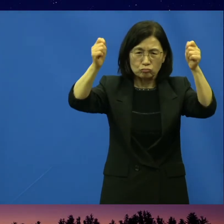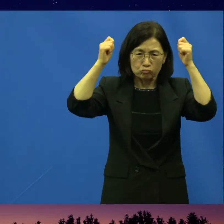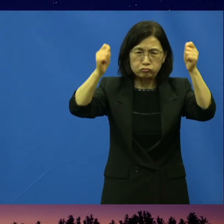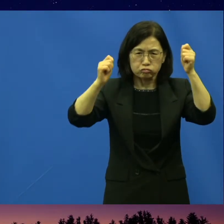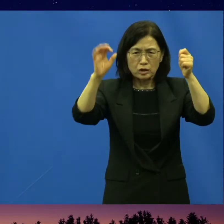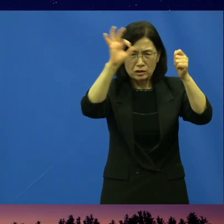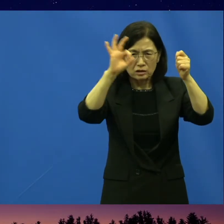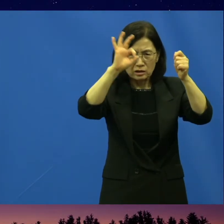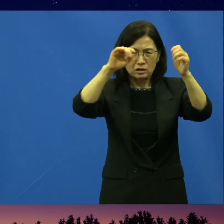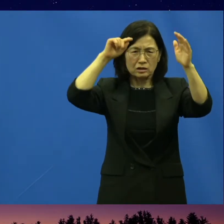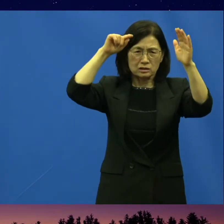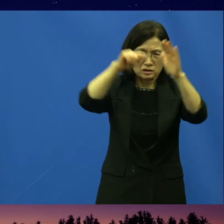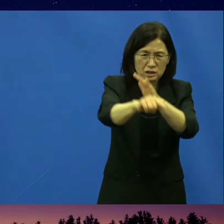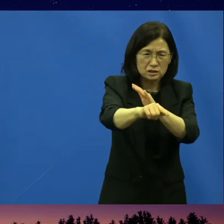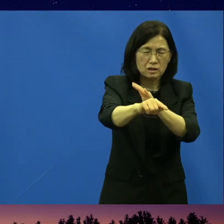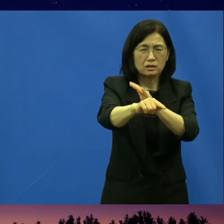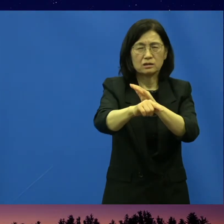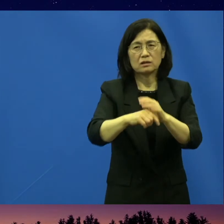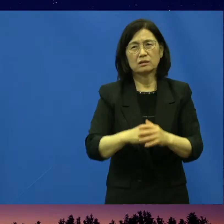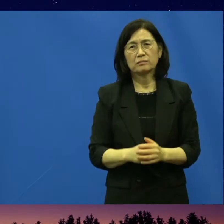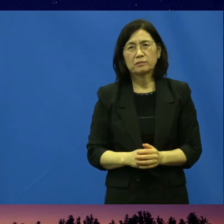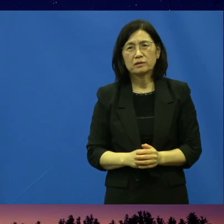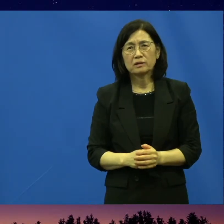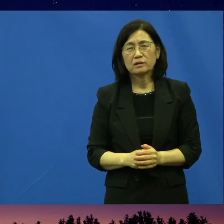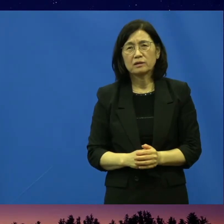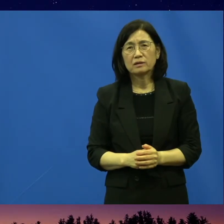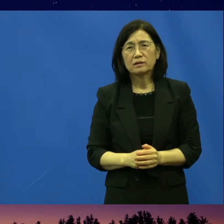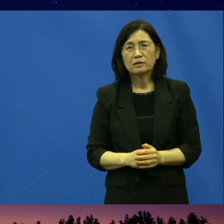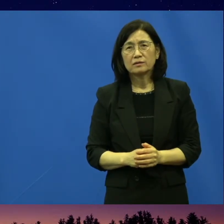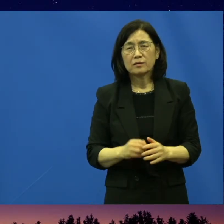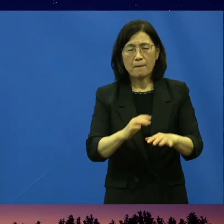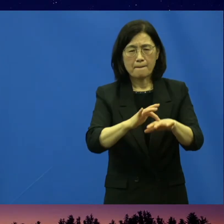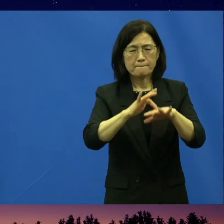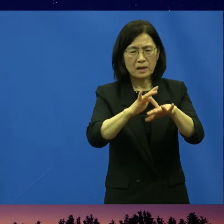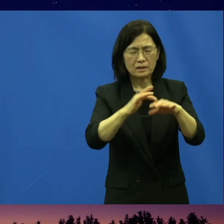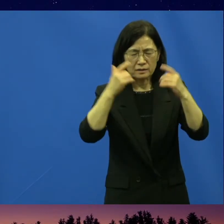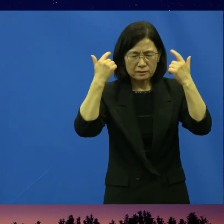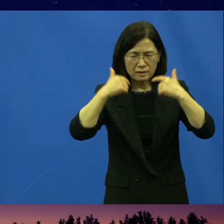이런 마귀는요 두려움을 조장해요. 사람들을 속여요.